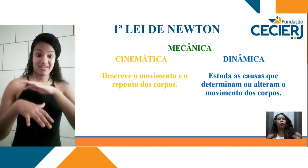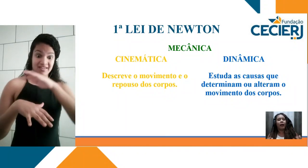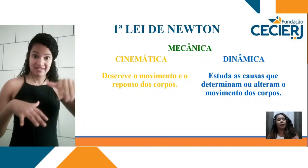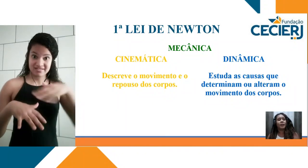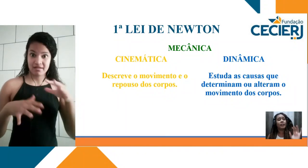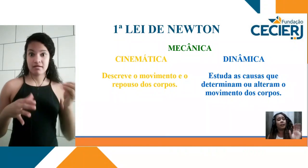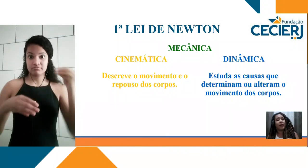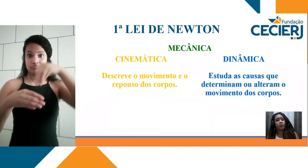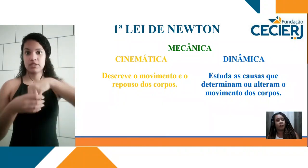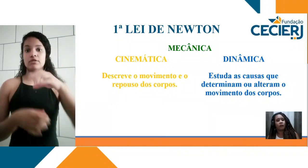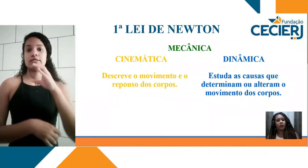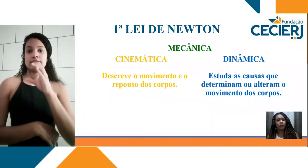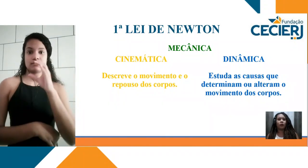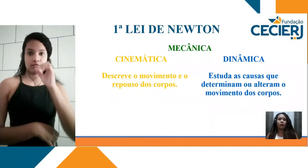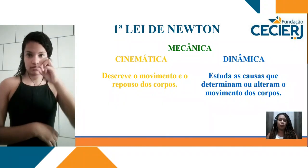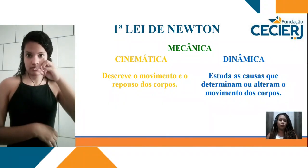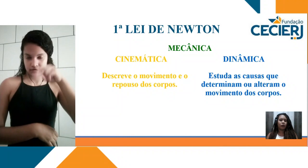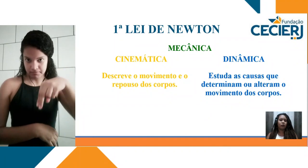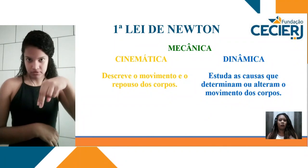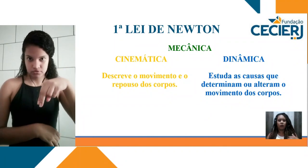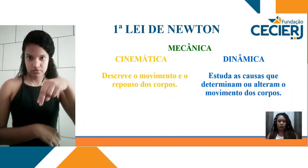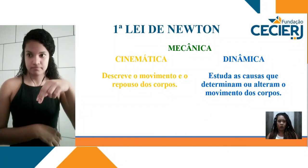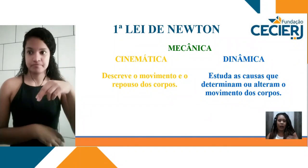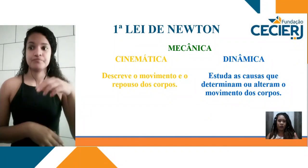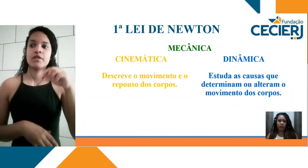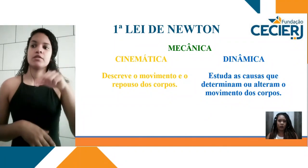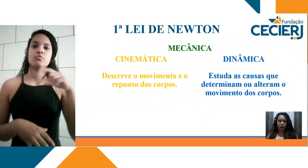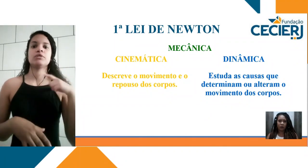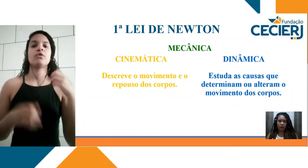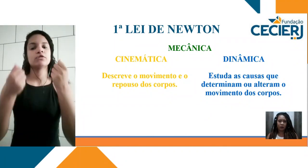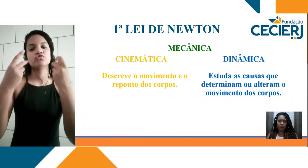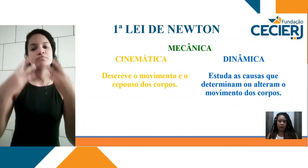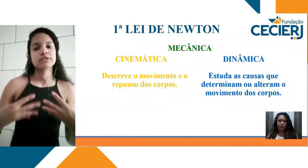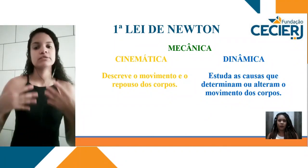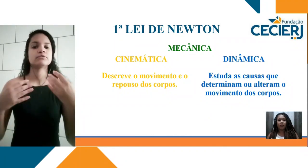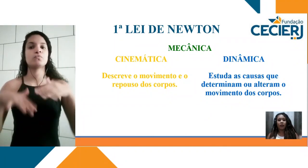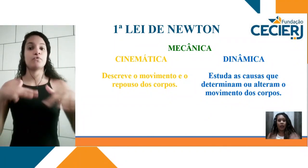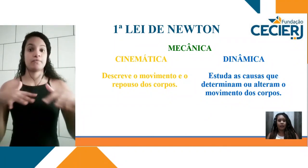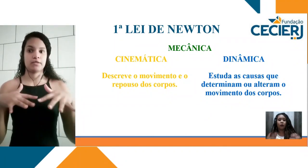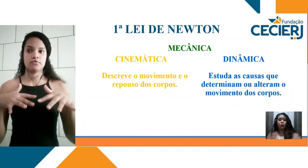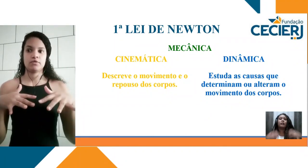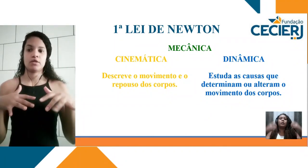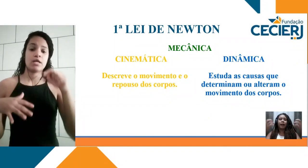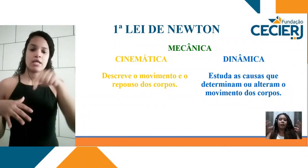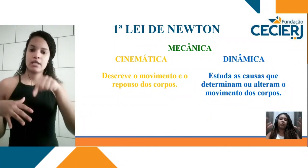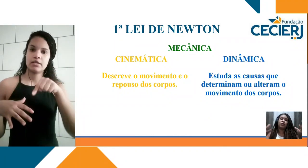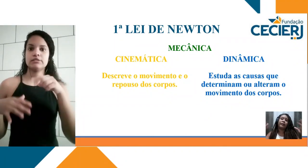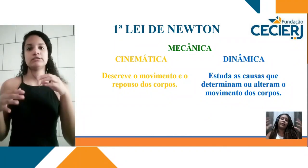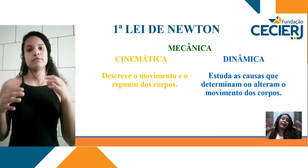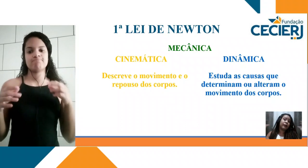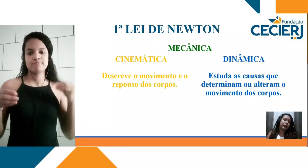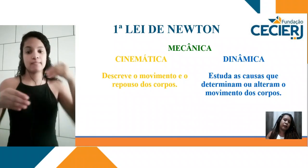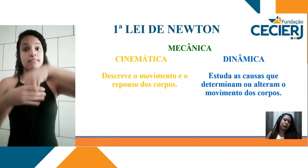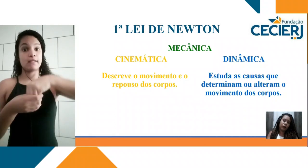ela é englobada pela cinemática. Então, ela estuda a descrição do movimento. Essa é uma das partes que a gente